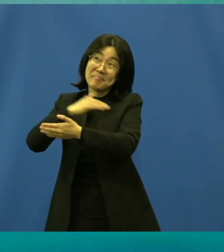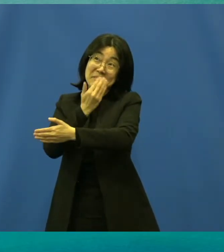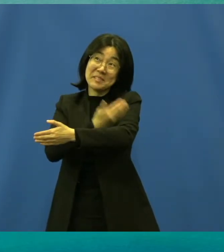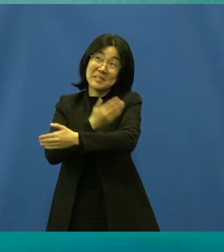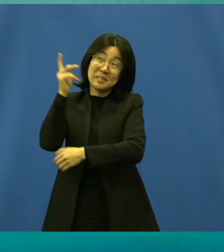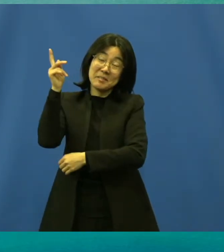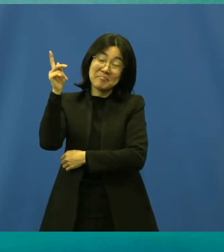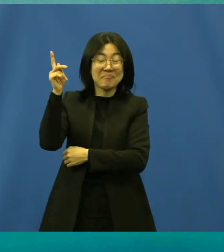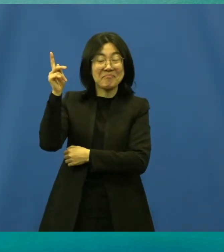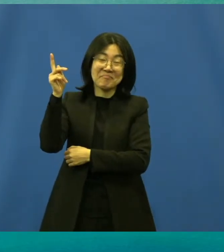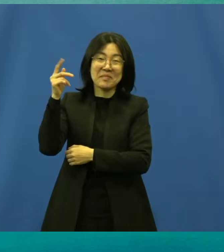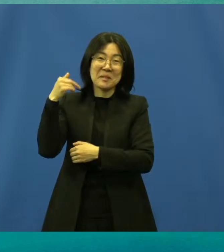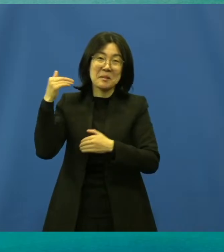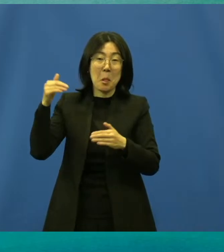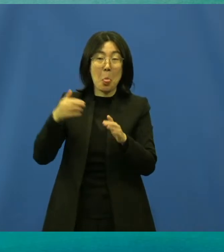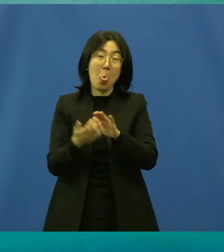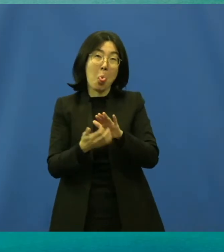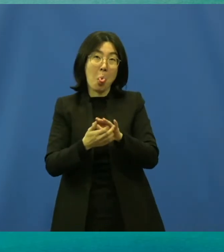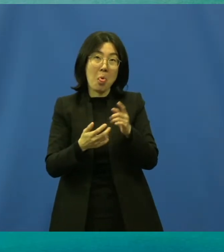가볍게 들었습니다.